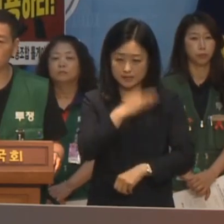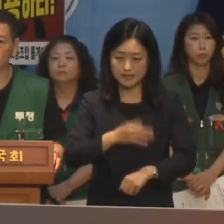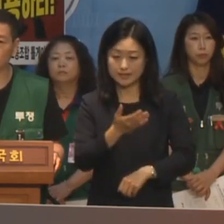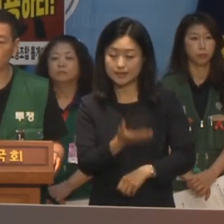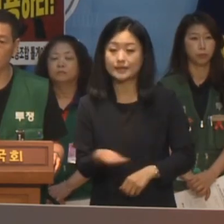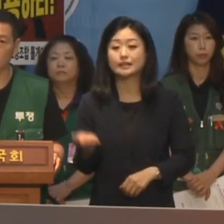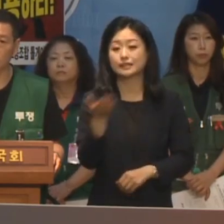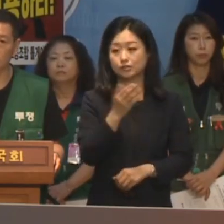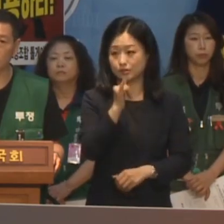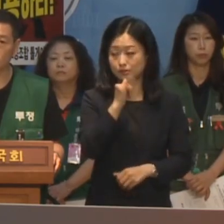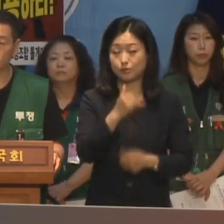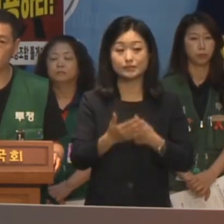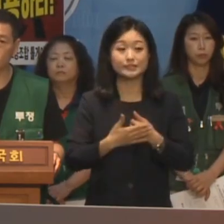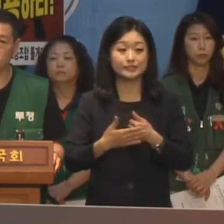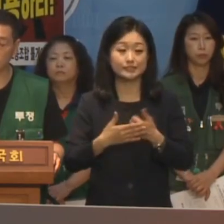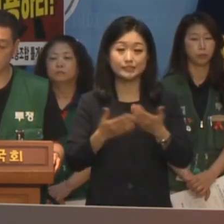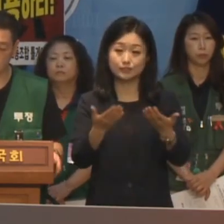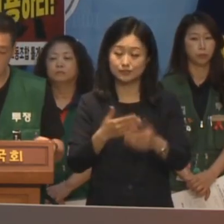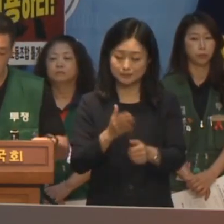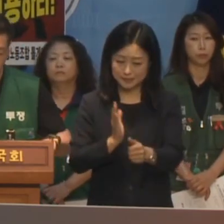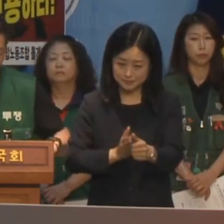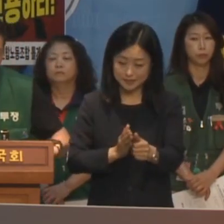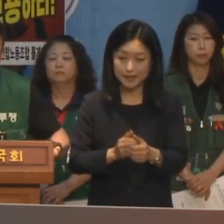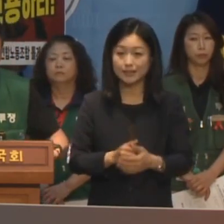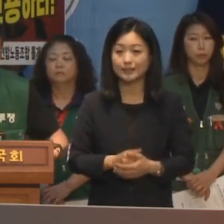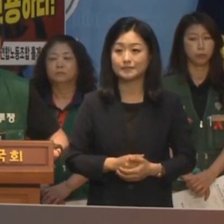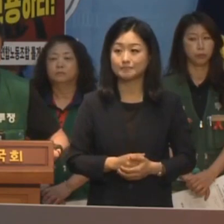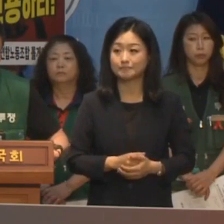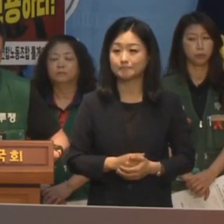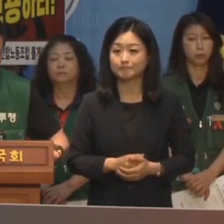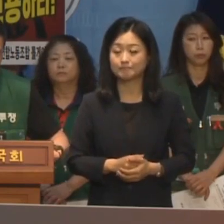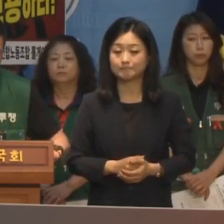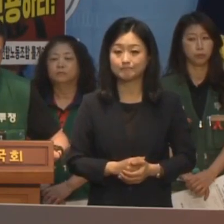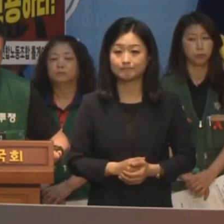시작을 할 수 있도록 많은 보도 부탁드리겠습니다.